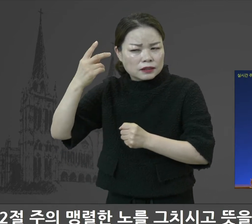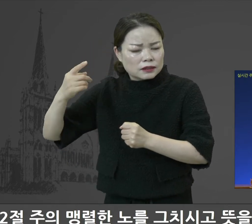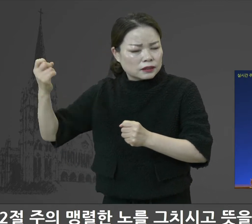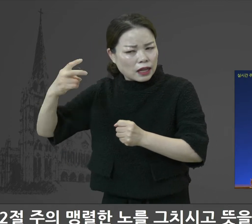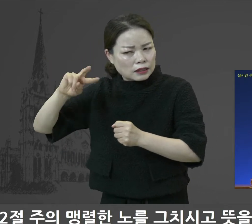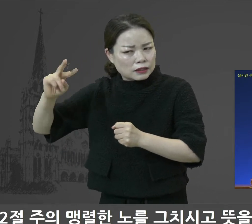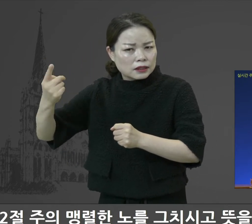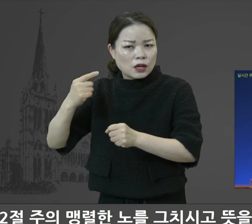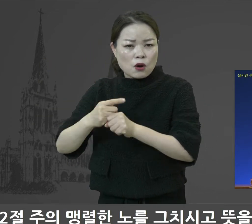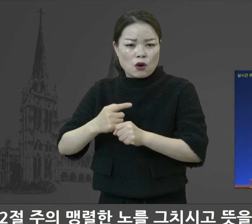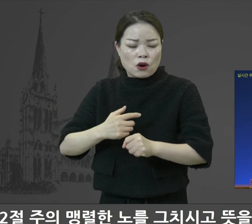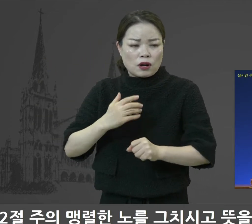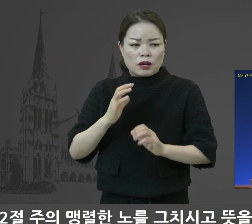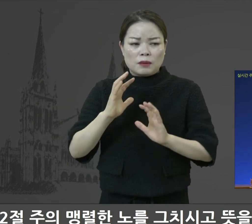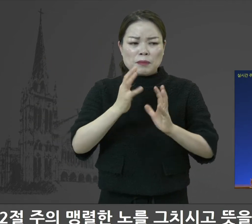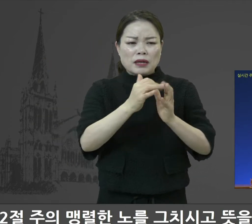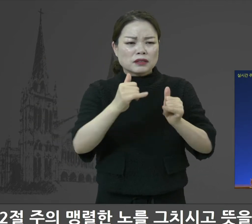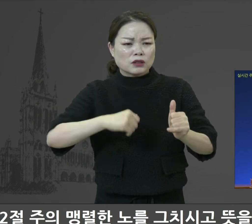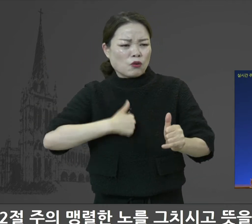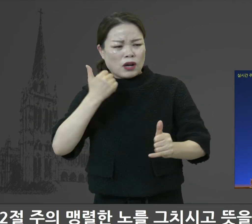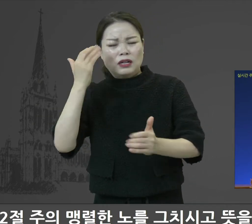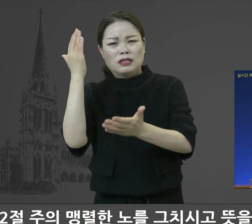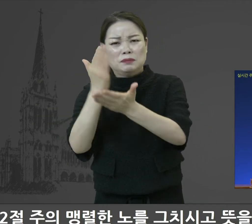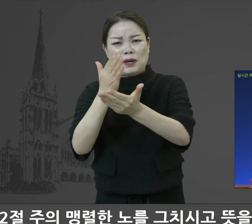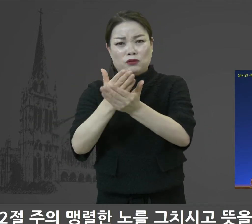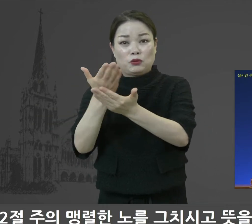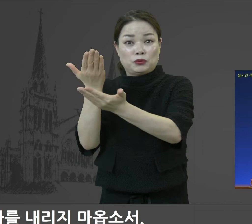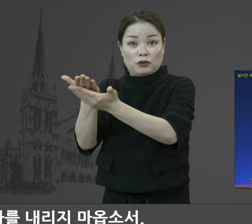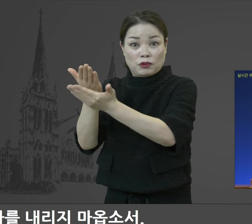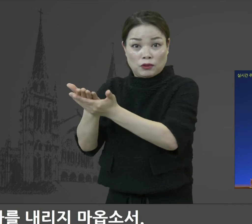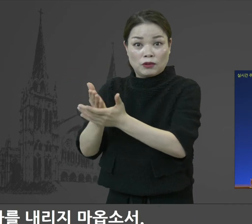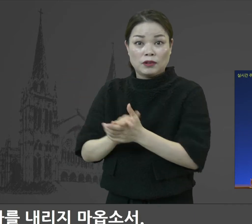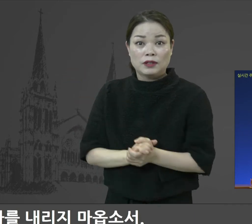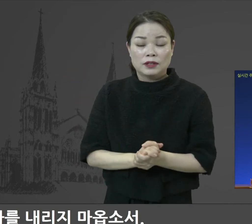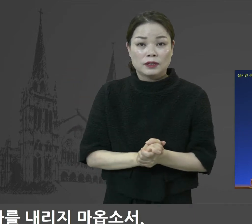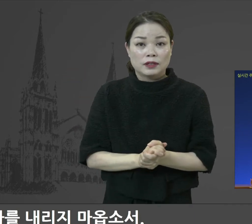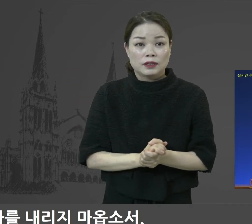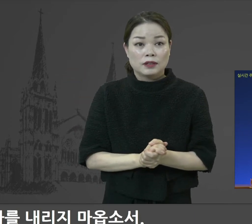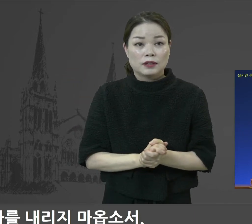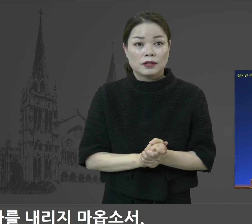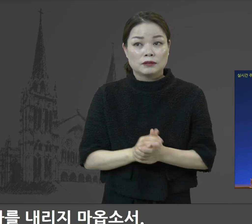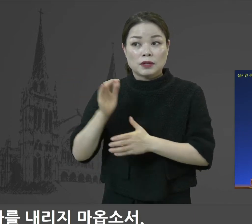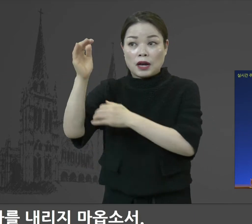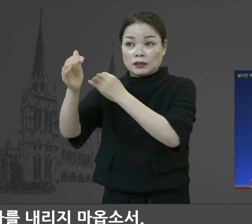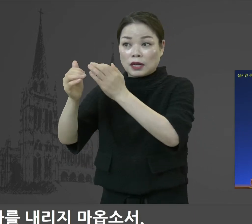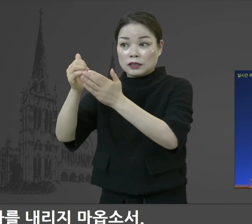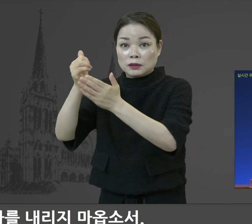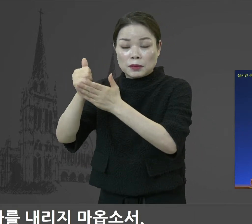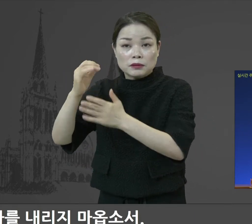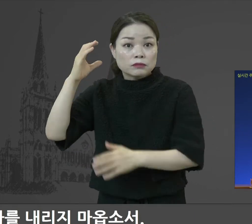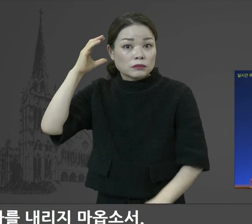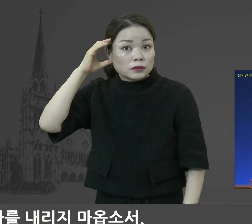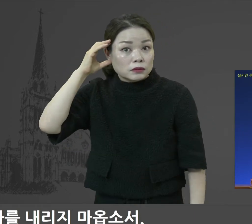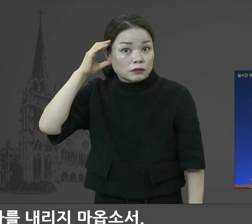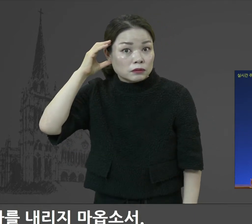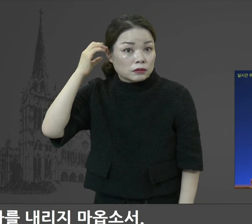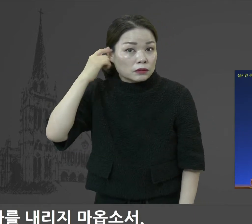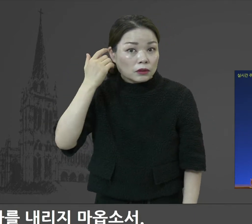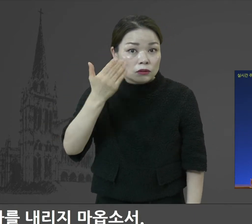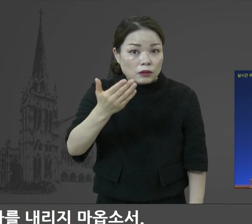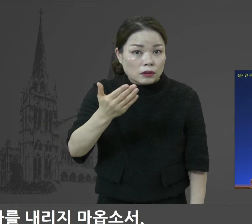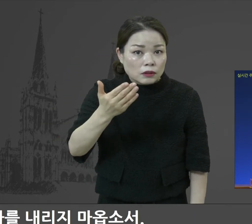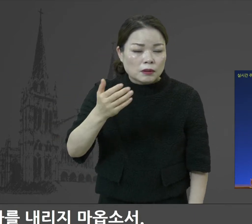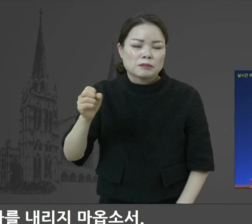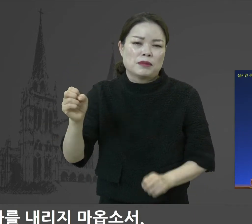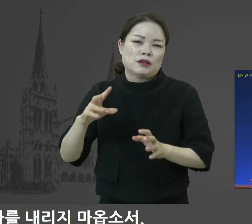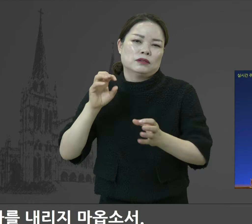백성에게 이 화를 내리지 마옵소서. 자, 이렇게 얘기하니까 하나님이 이 말씀을 들으셨습니까? 안 들으셨습니까?